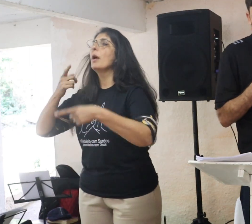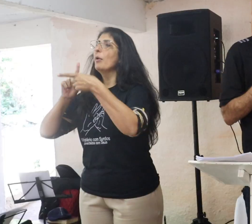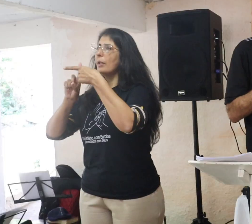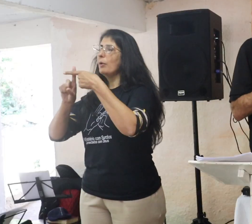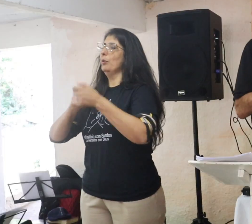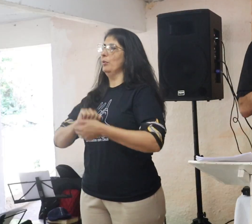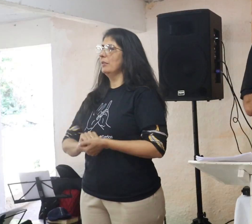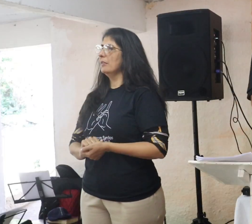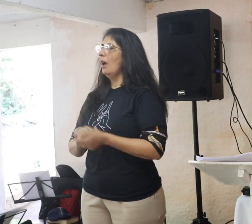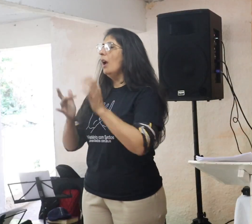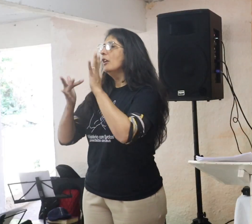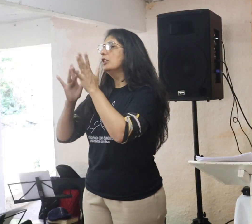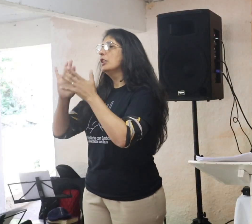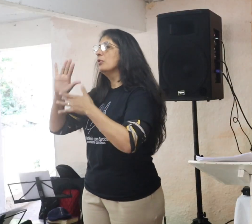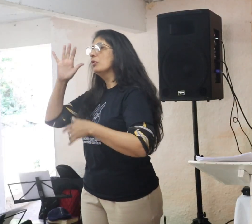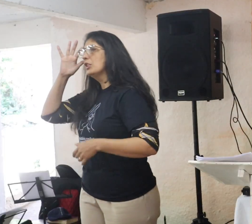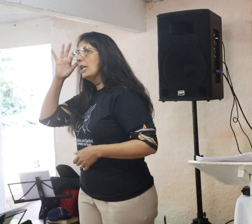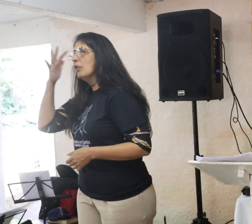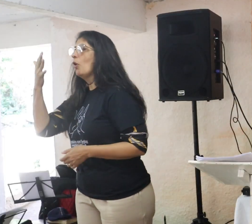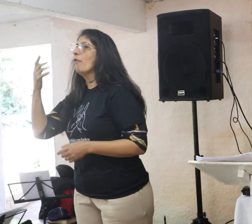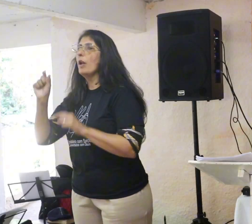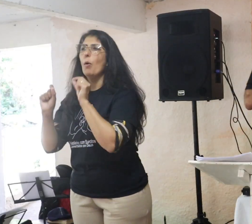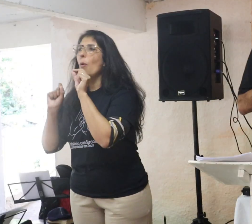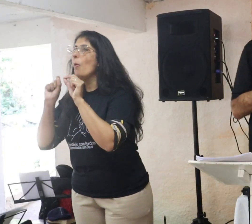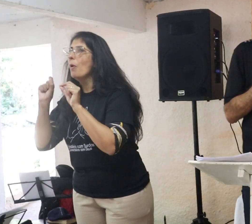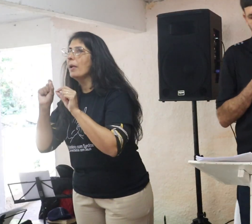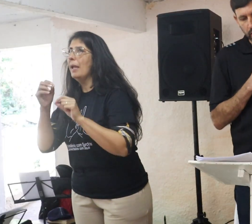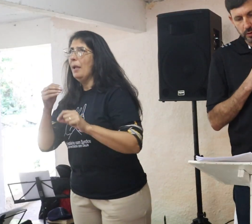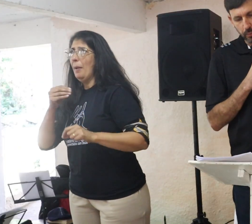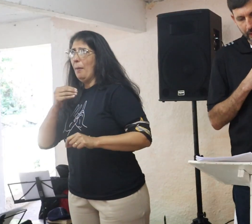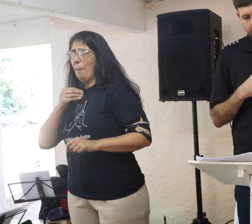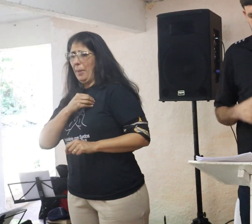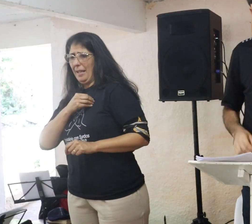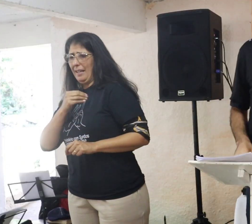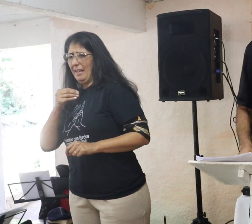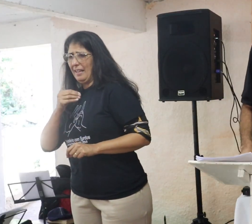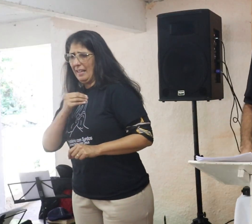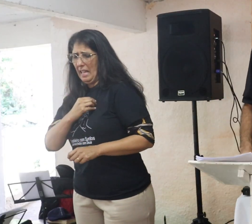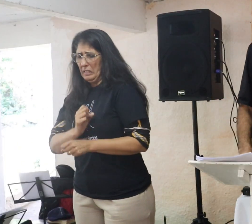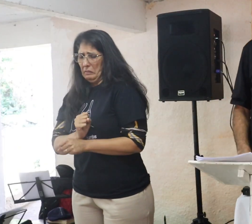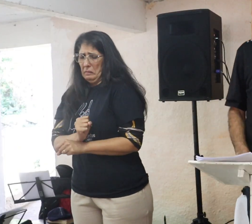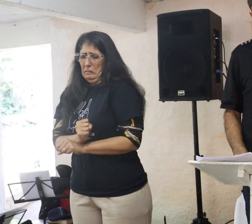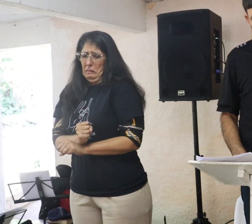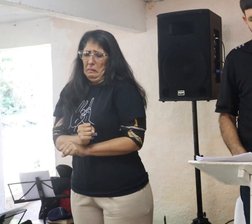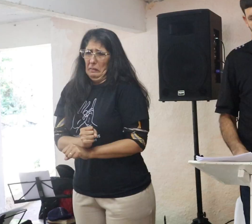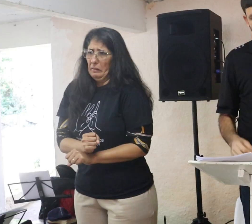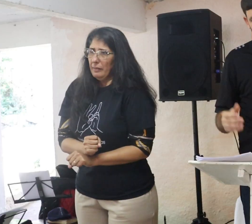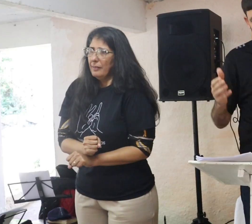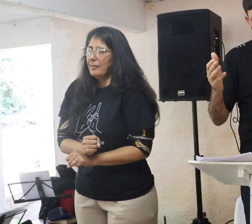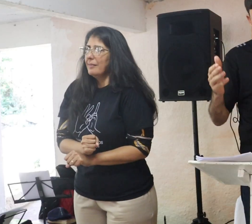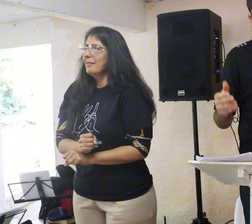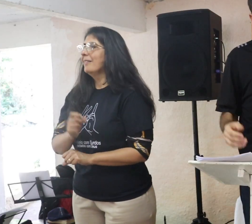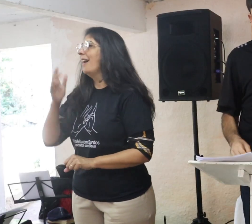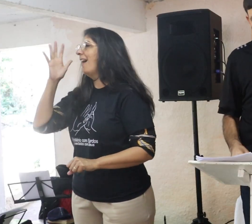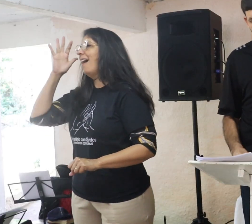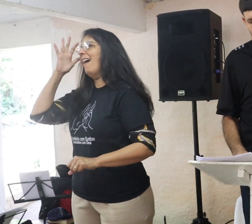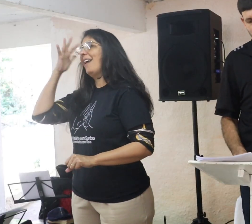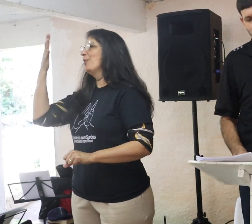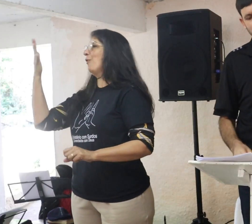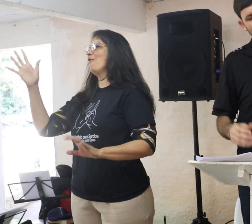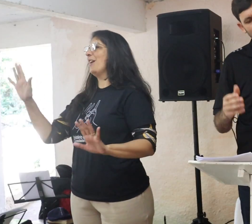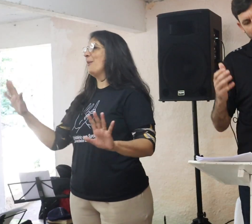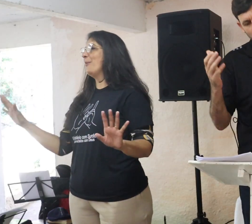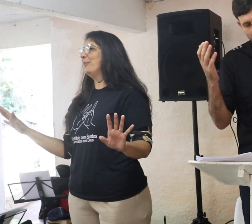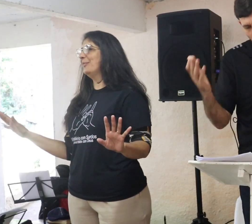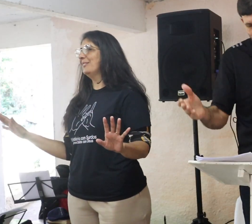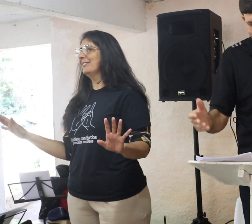Ele resolveu a condenação que estava sobre nós por causa do pecado. O apóstolo Paulo escreveu também aos